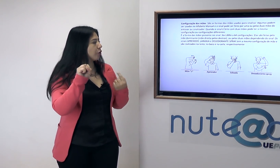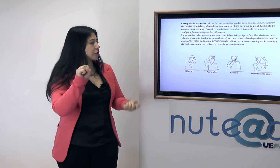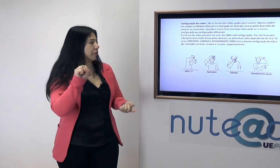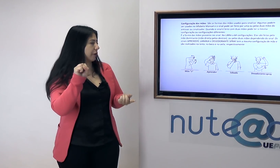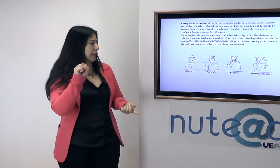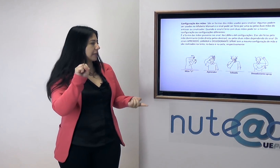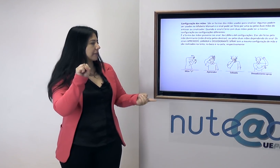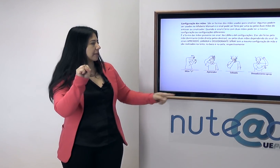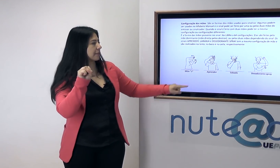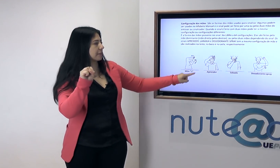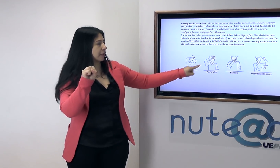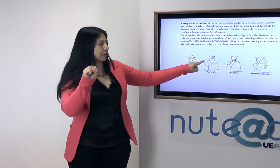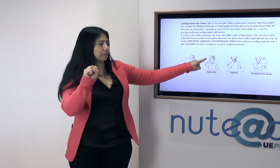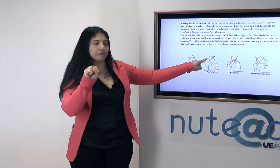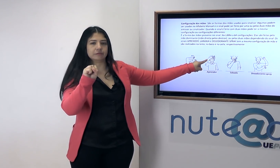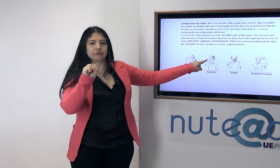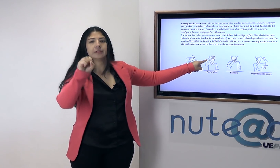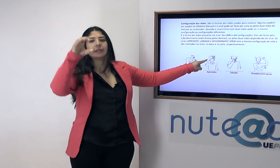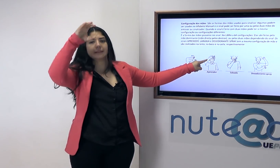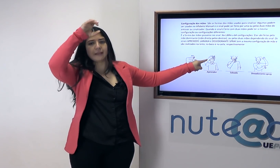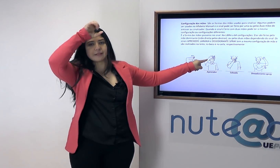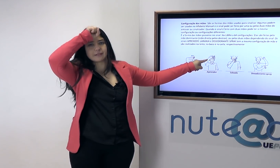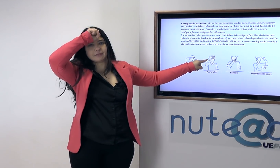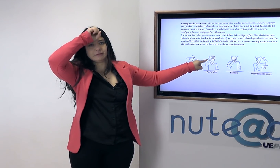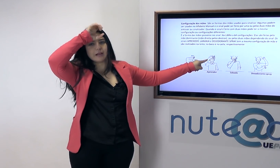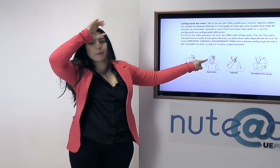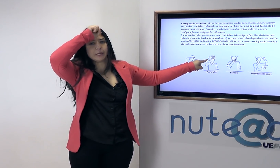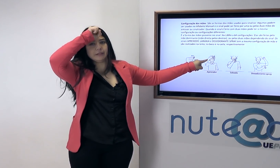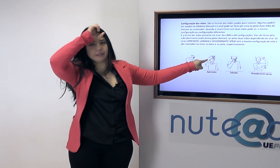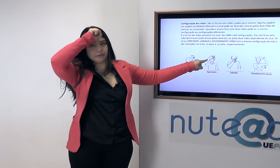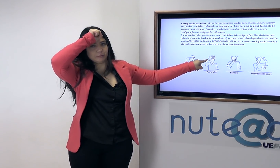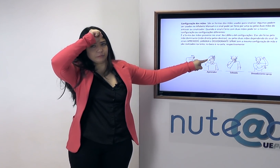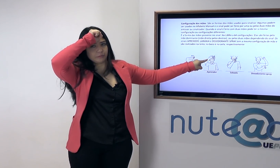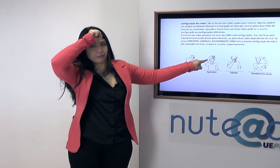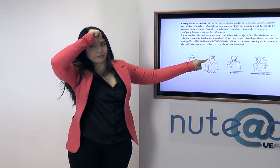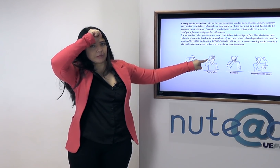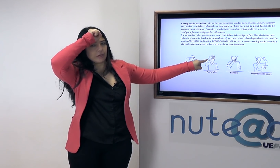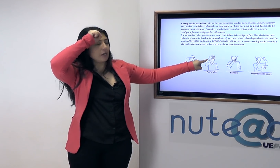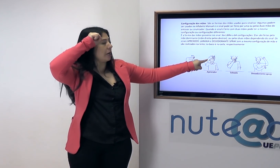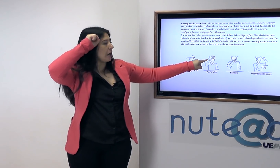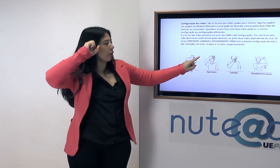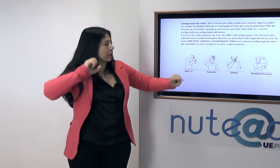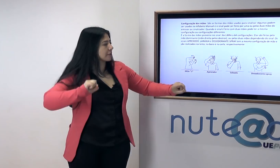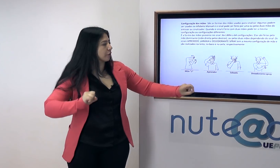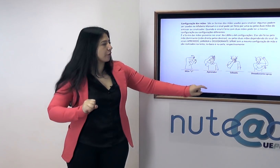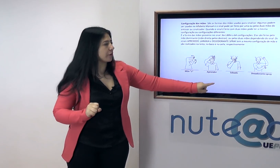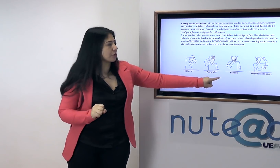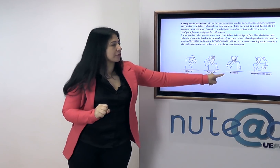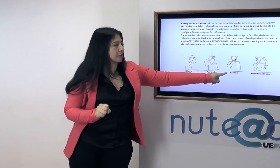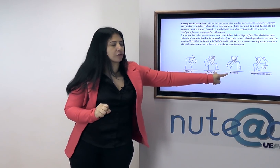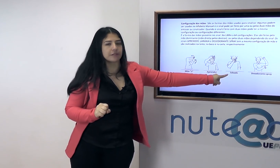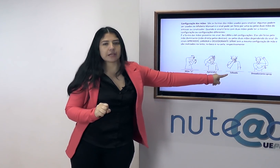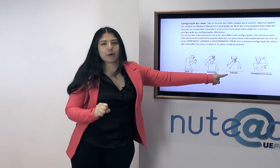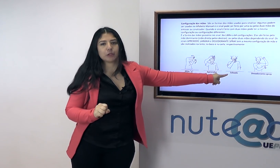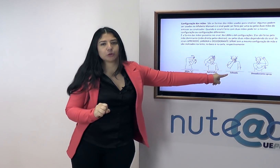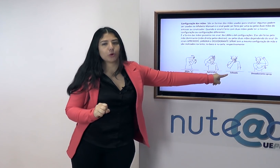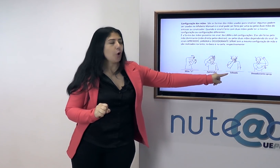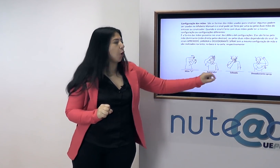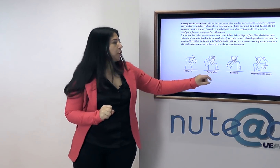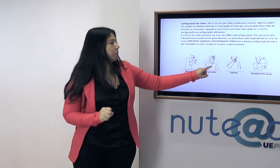Onde que eu vou realizar esse sinal? Na testa. Aprender. Agora, se eu for fazer o sinal de sábado, o meu